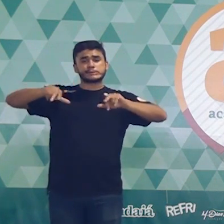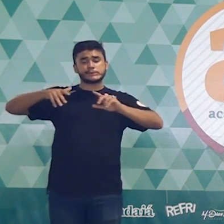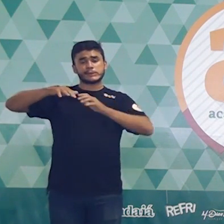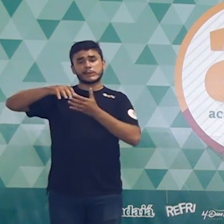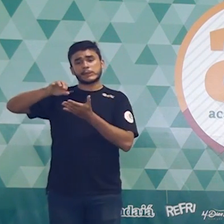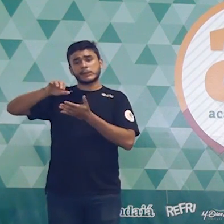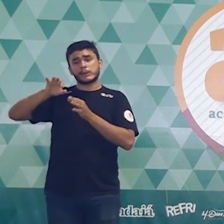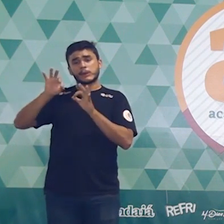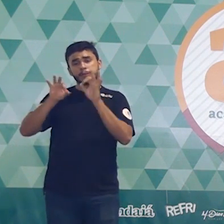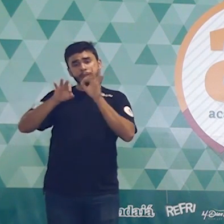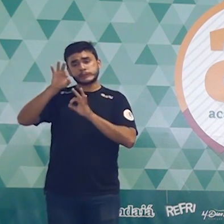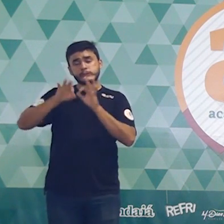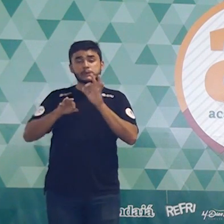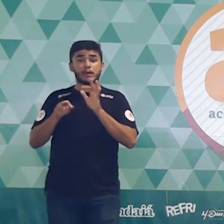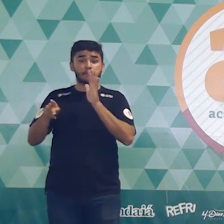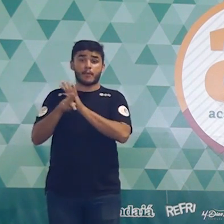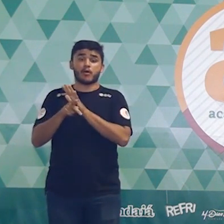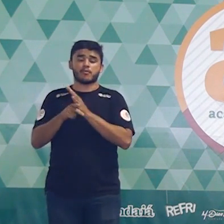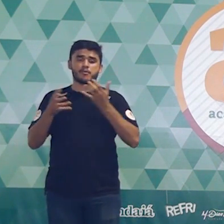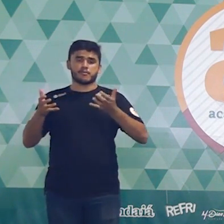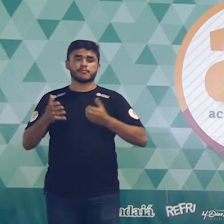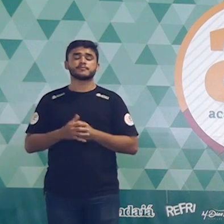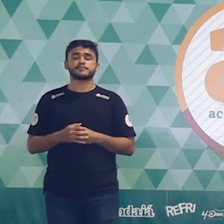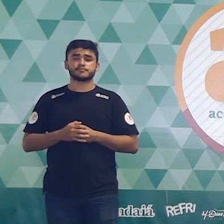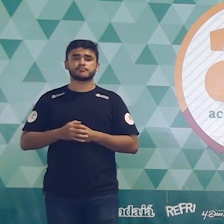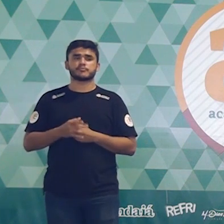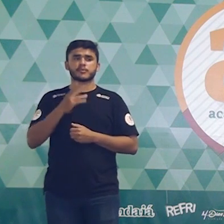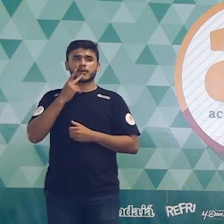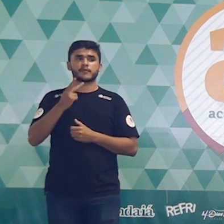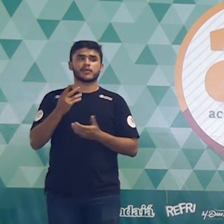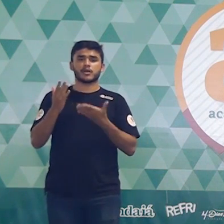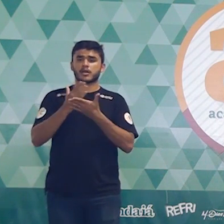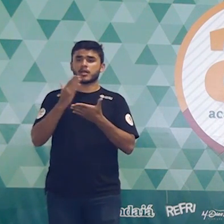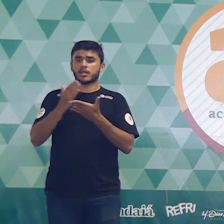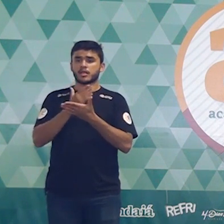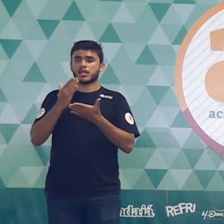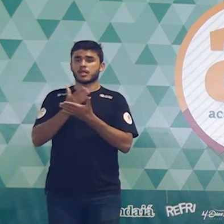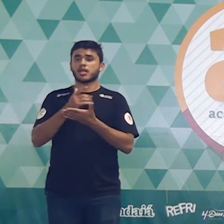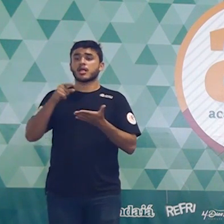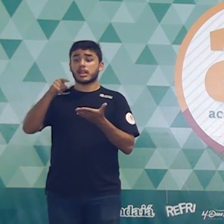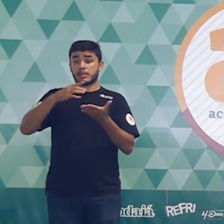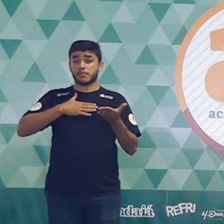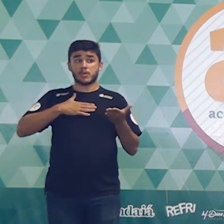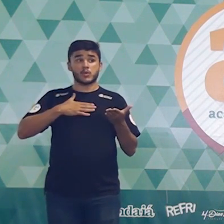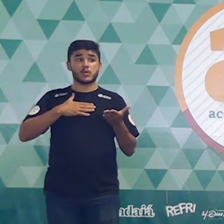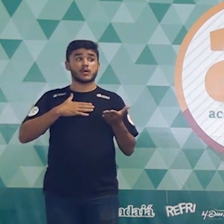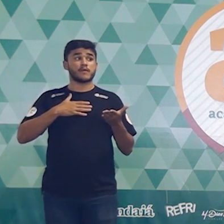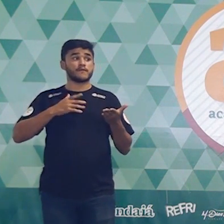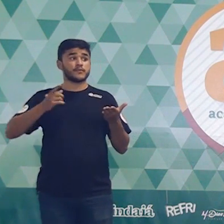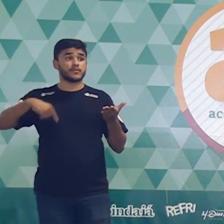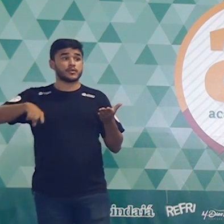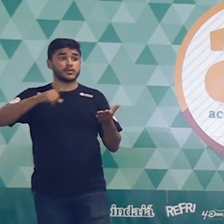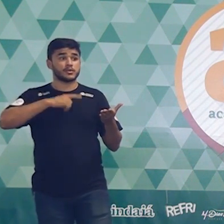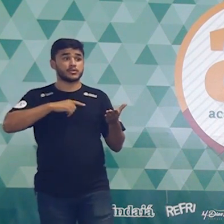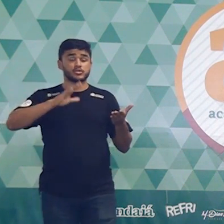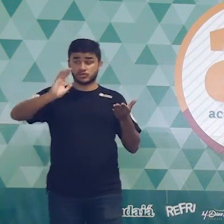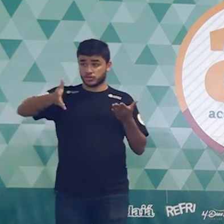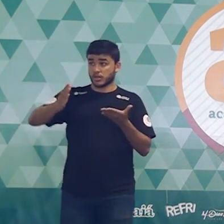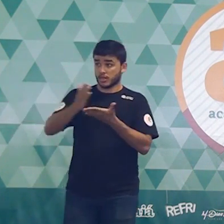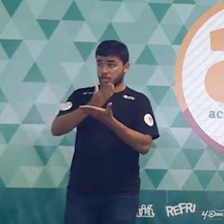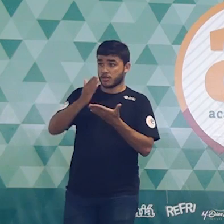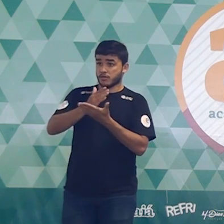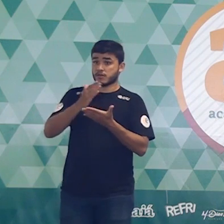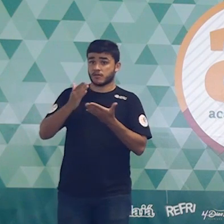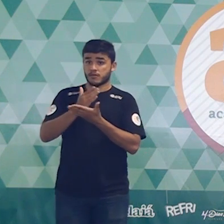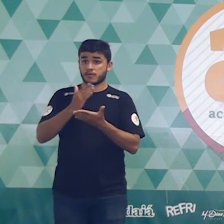aí as redações que você já escreveu, lembra as redações que você leu aí no meu livro, vocês aí, preste atenção. As redações que vocês leram aí no livro do